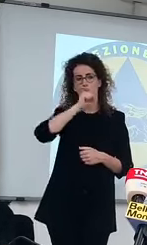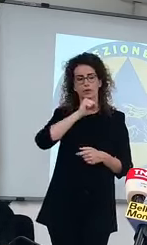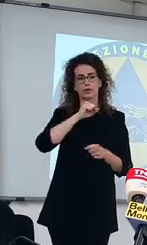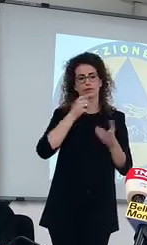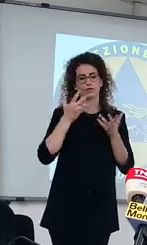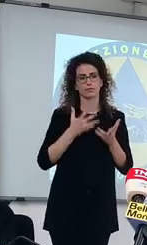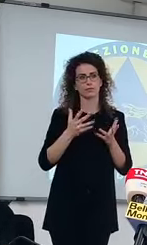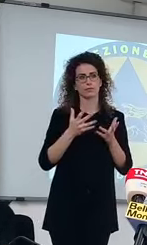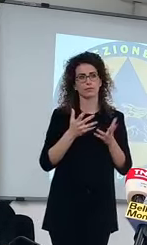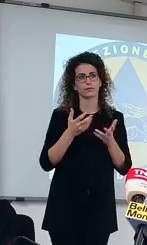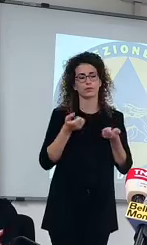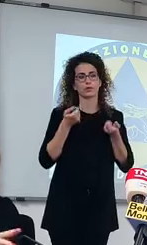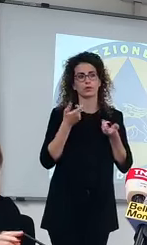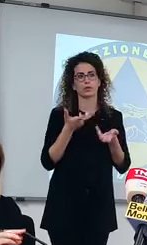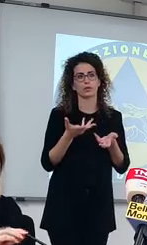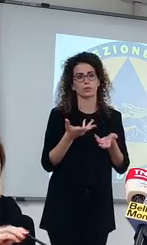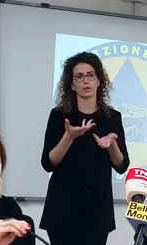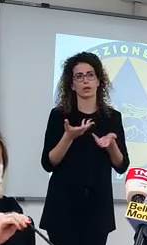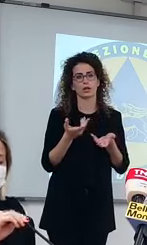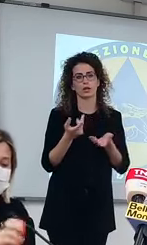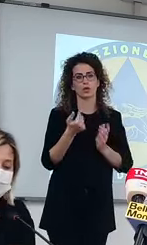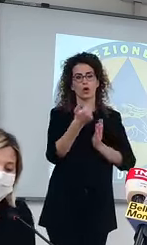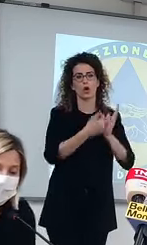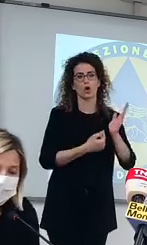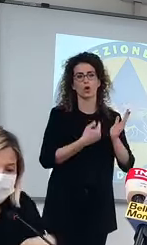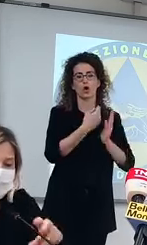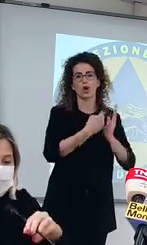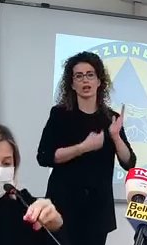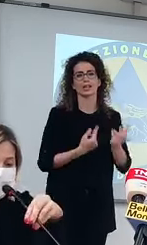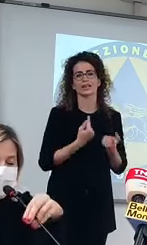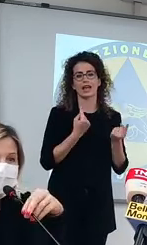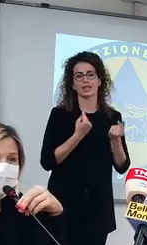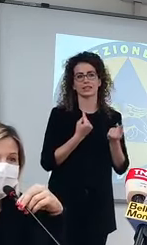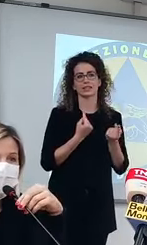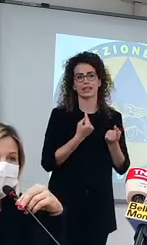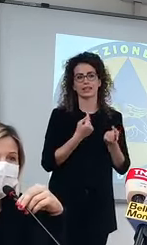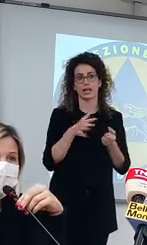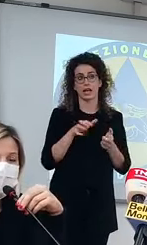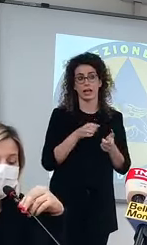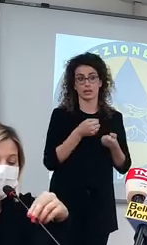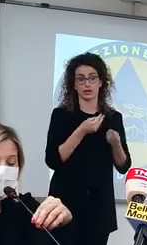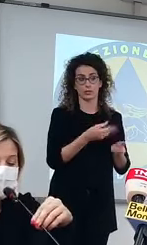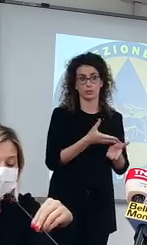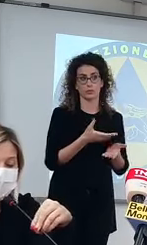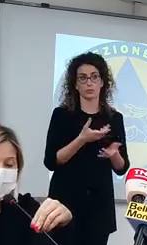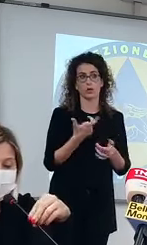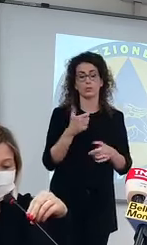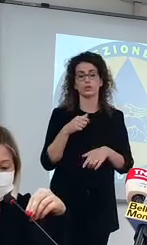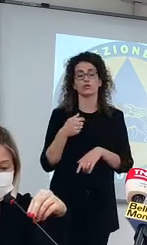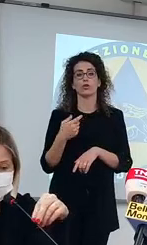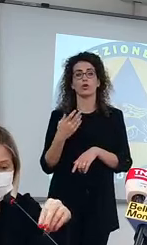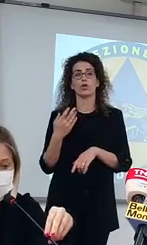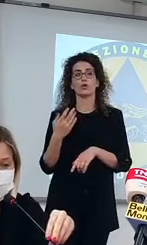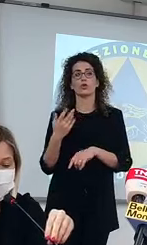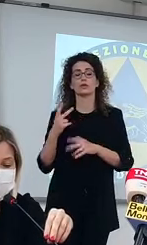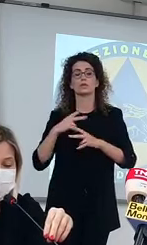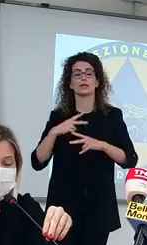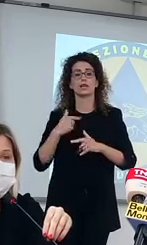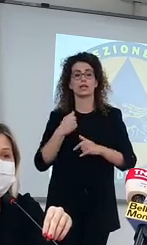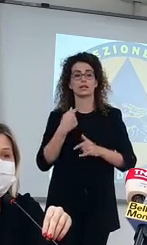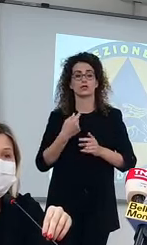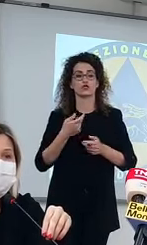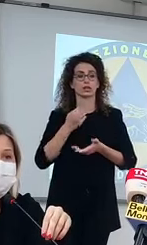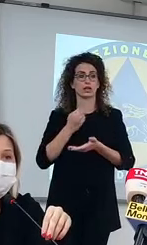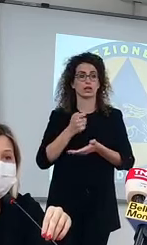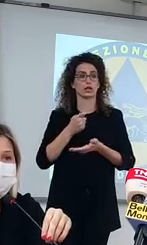sono arrivati i dati sul recupero delle liste d'attesa, perché Speranza ha annunciato un finanziamento a parte, quindi tutte le io ho una